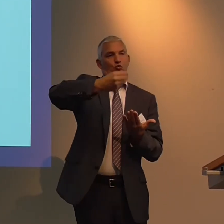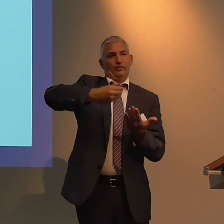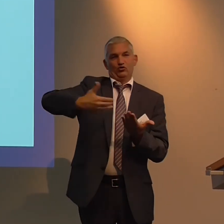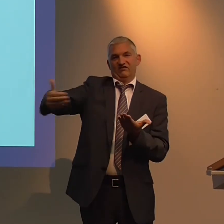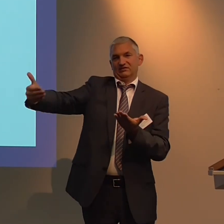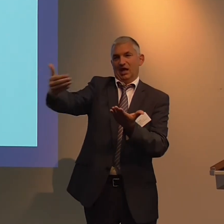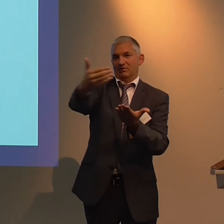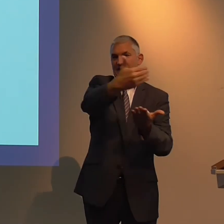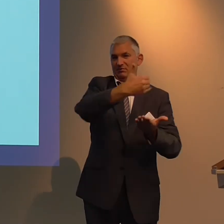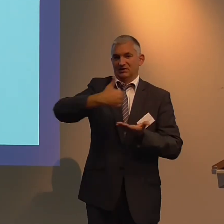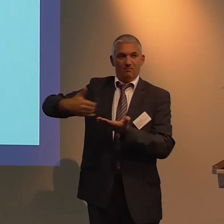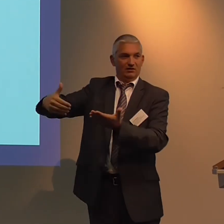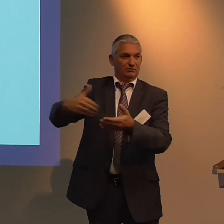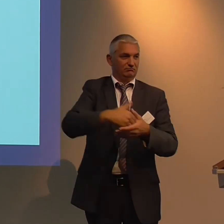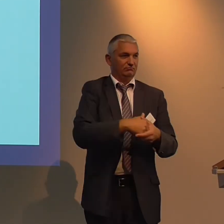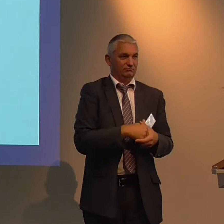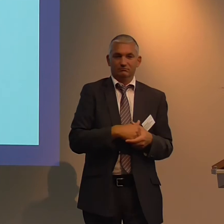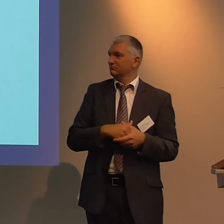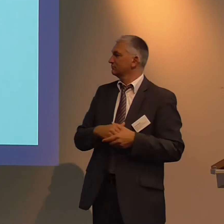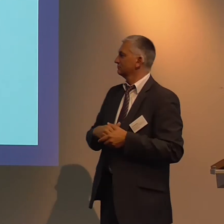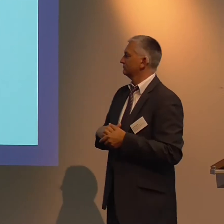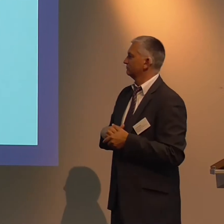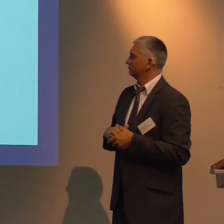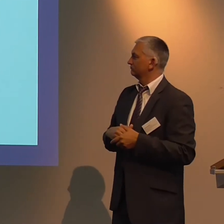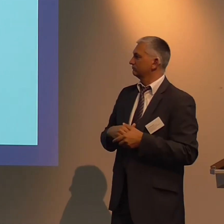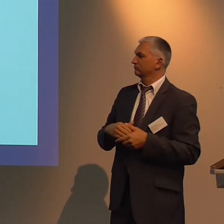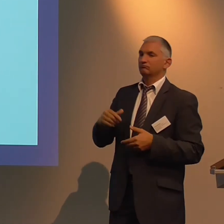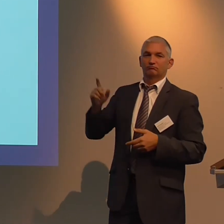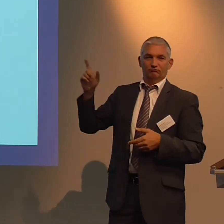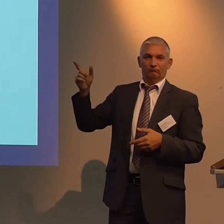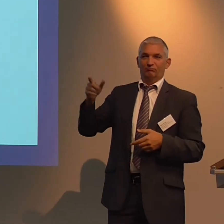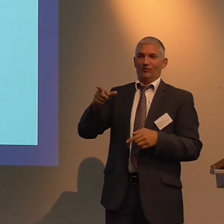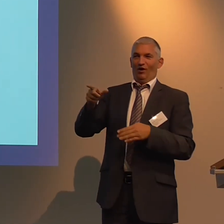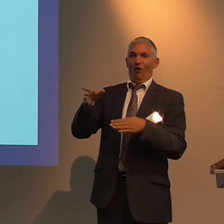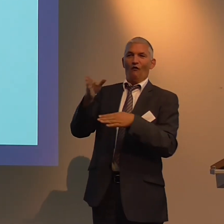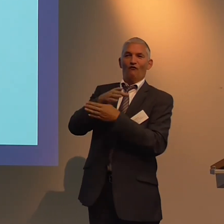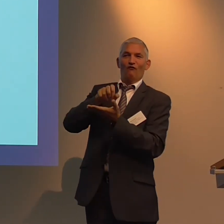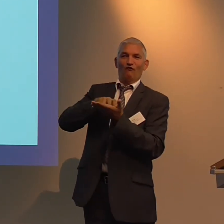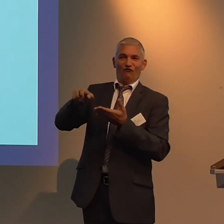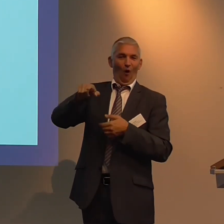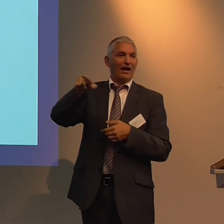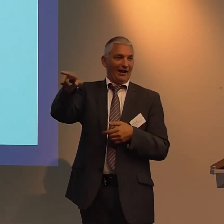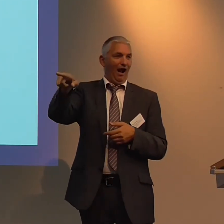Gleichzeitig haben wir auch Unterschriften gesammelt zum Thema Recht auf Untertitel und